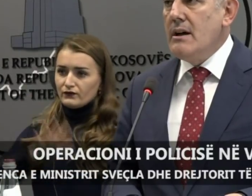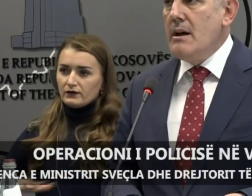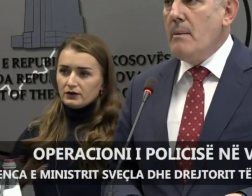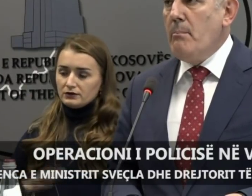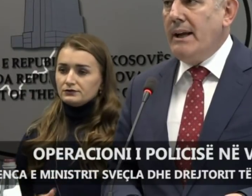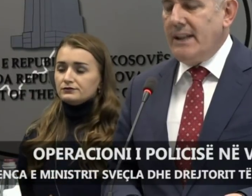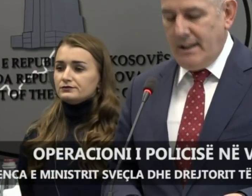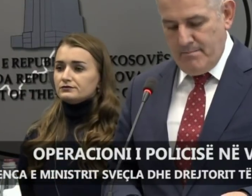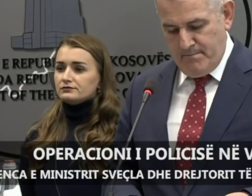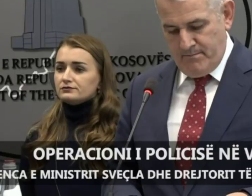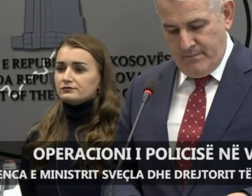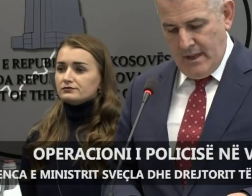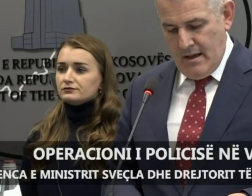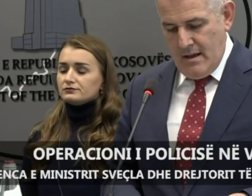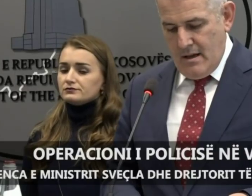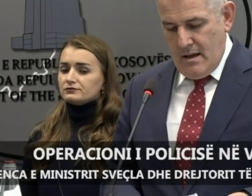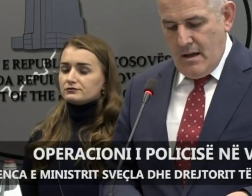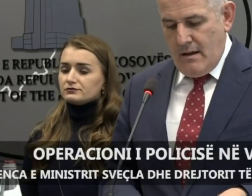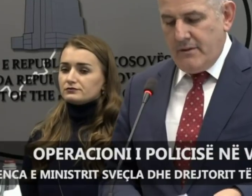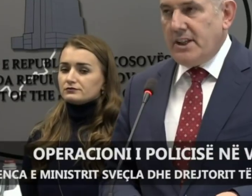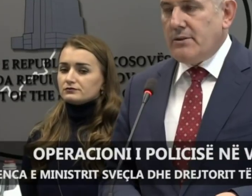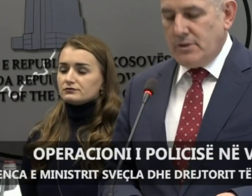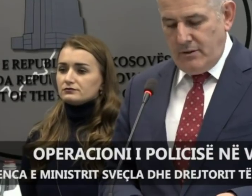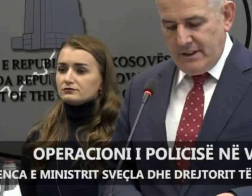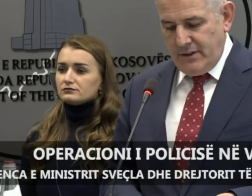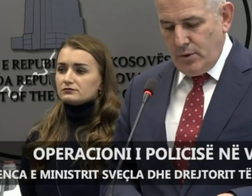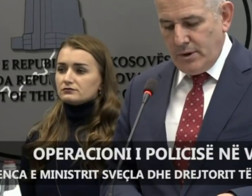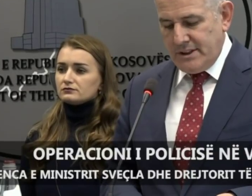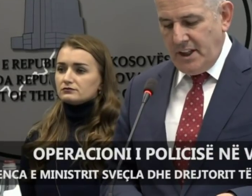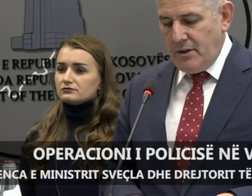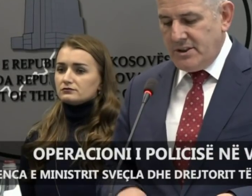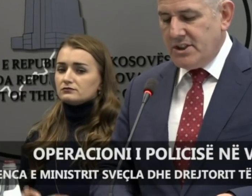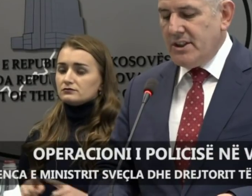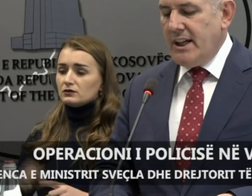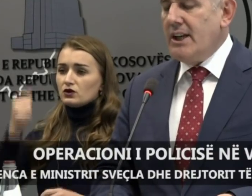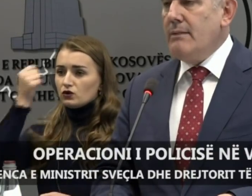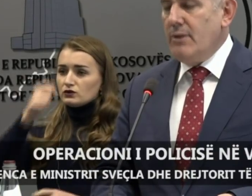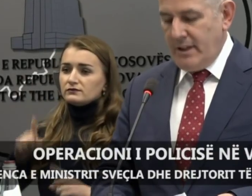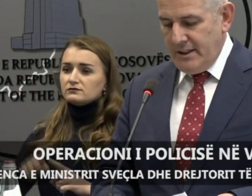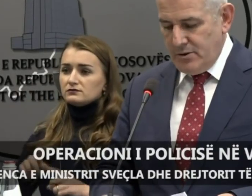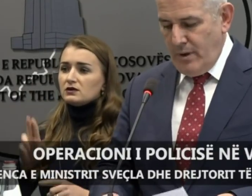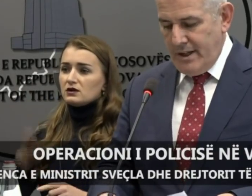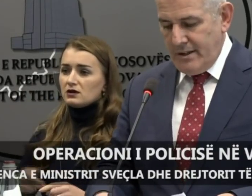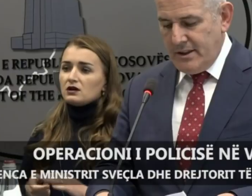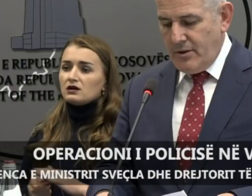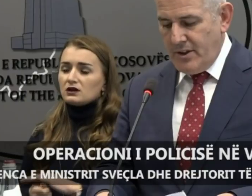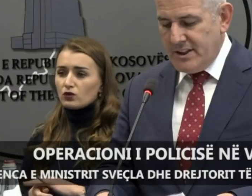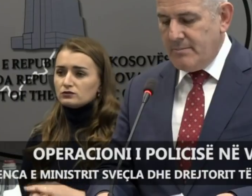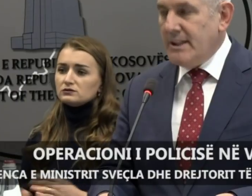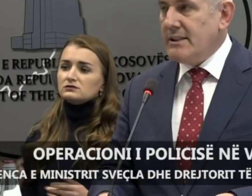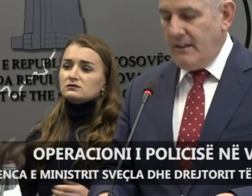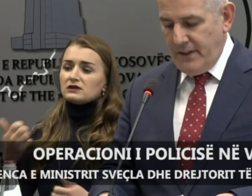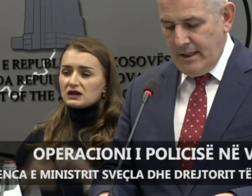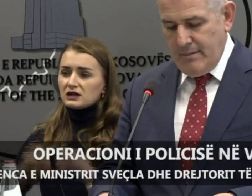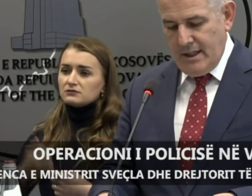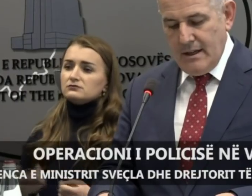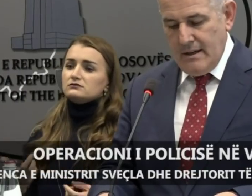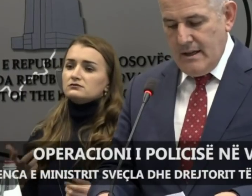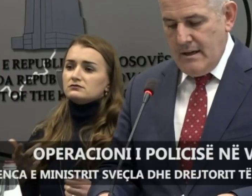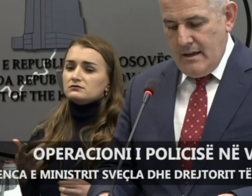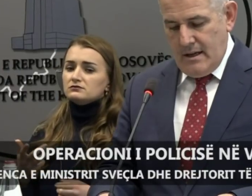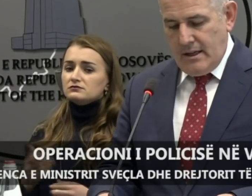Kosovës pa dallim. Vërtet, Kosova sfidohet seriozisht nga krimi organizuar, terrorizmi,